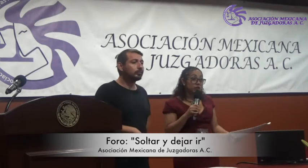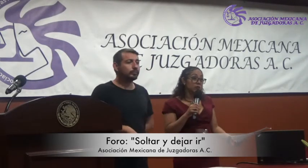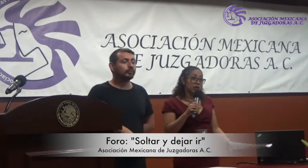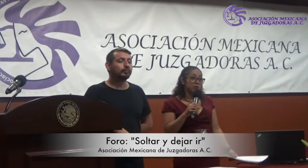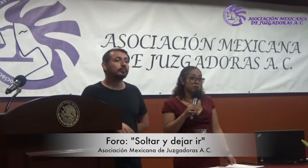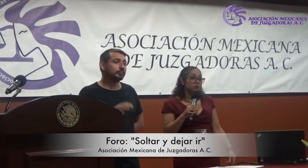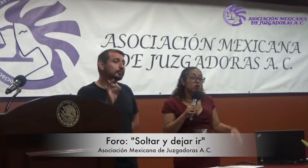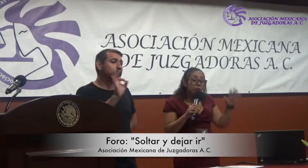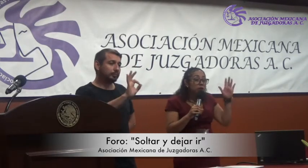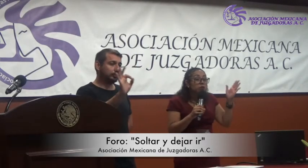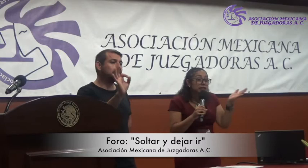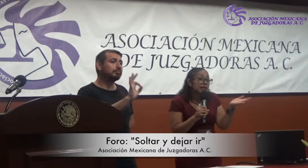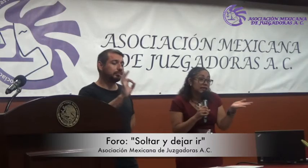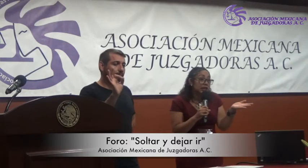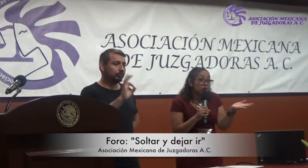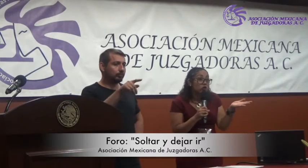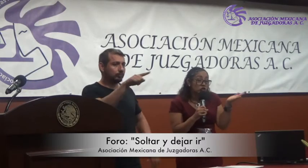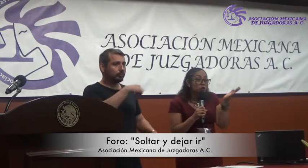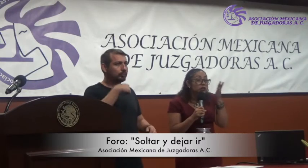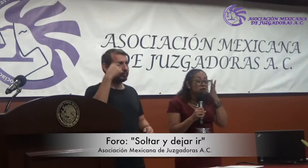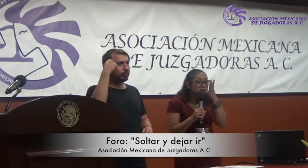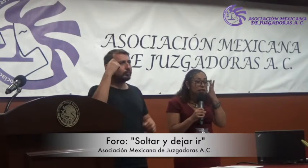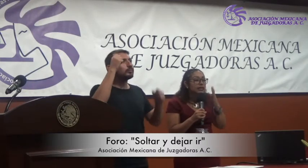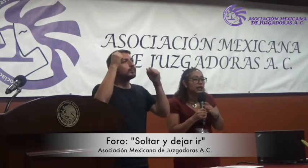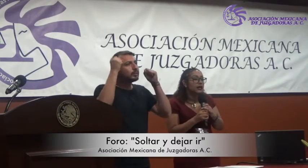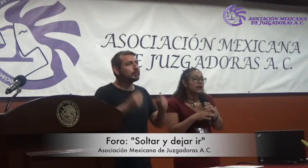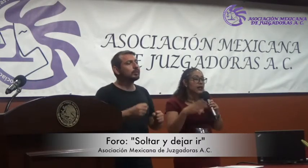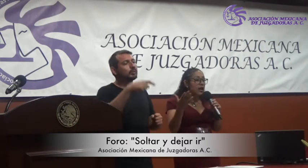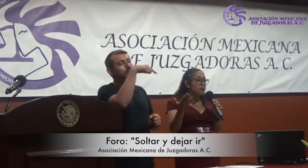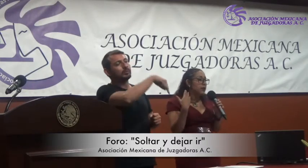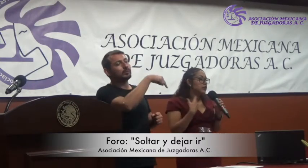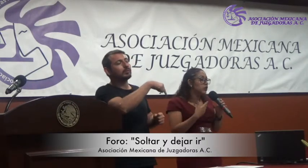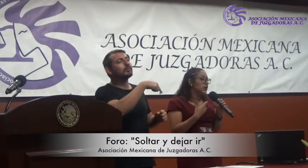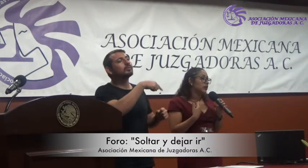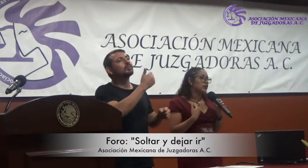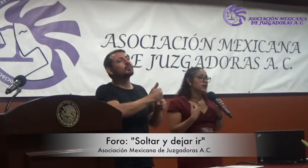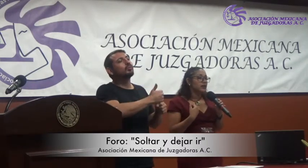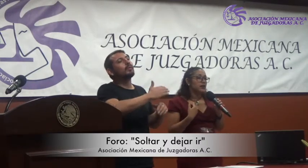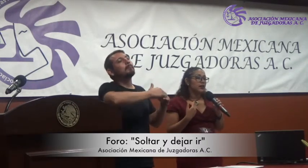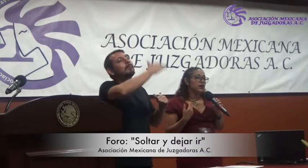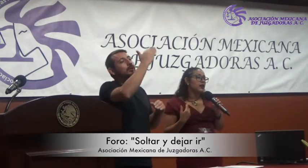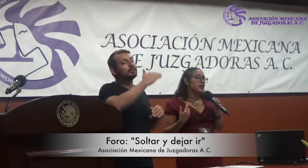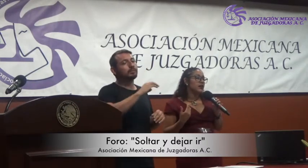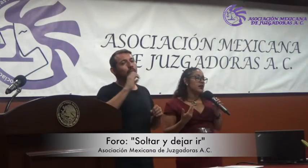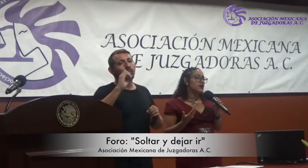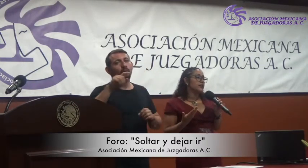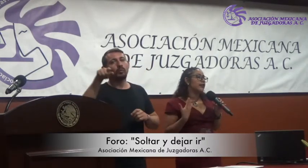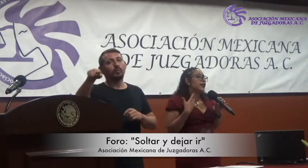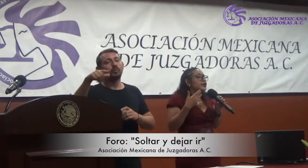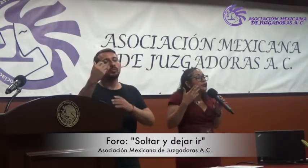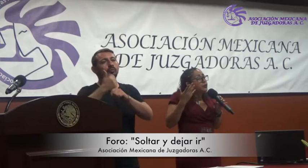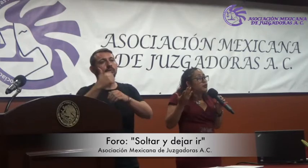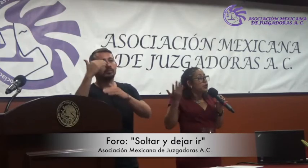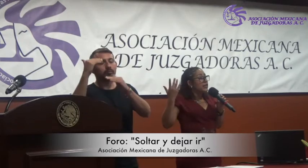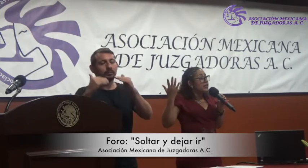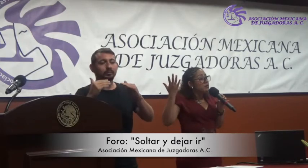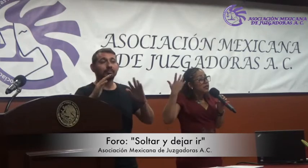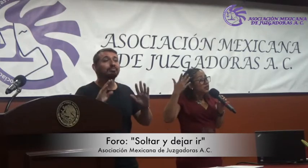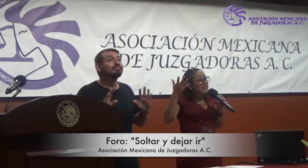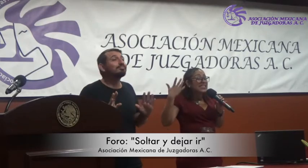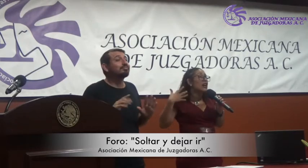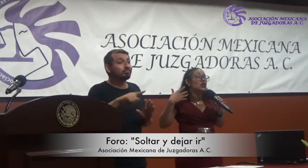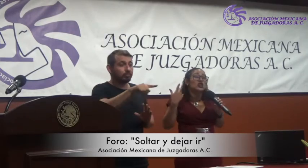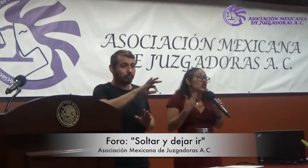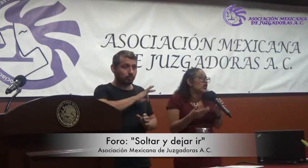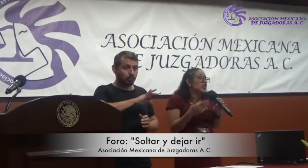Es posible. No podemos estar seguros, como se los decía. Cada persona tiene sus propios